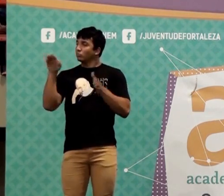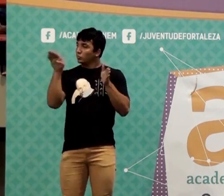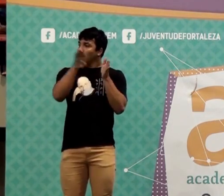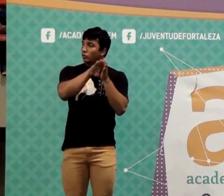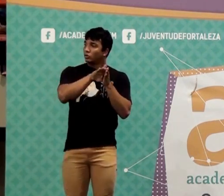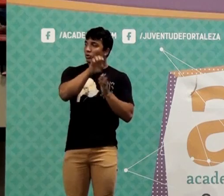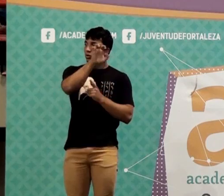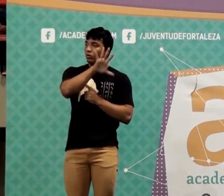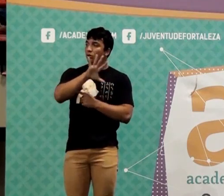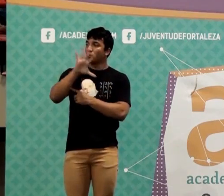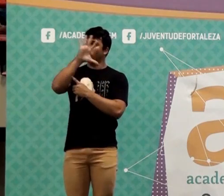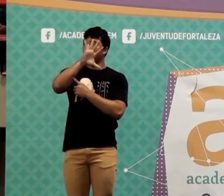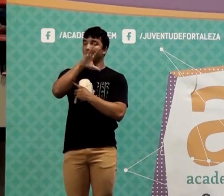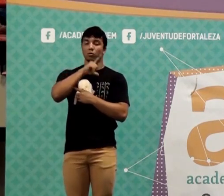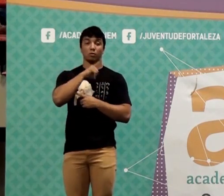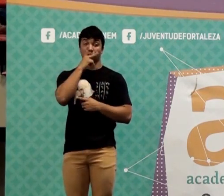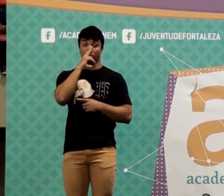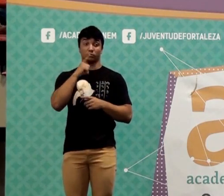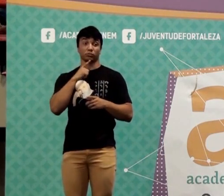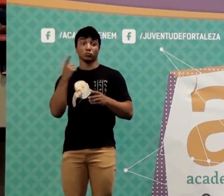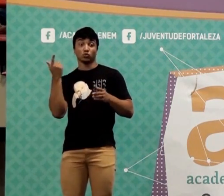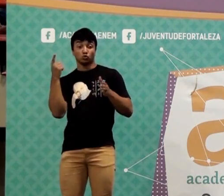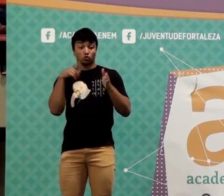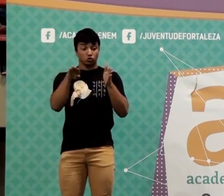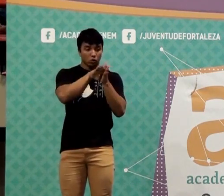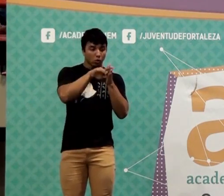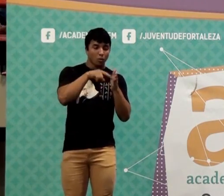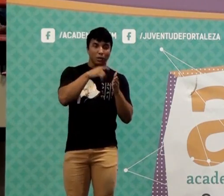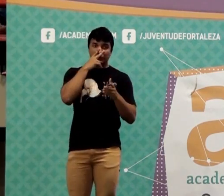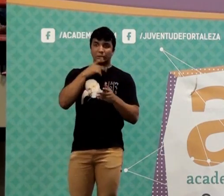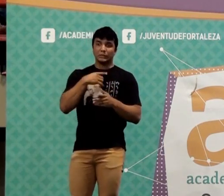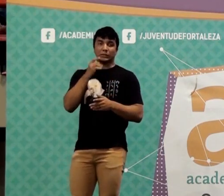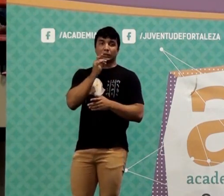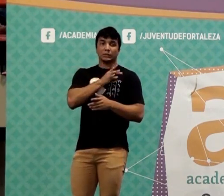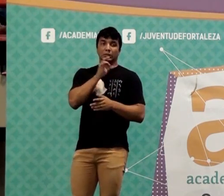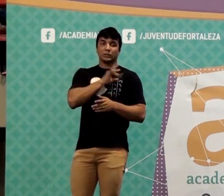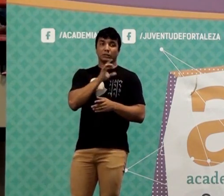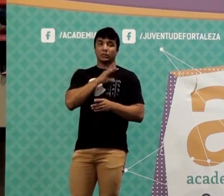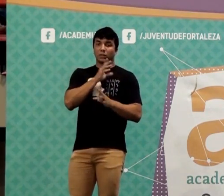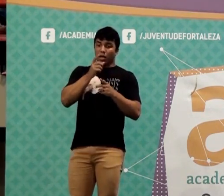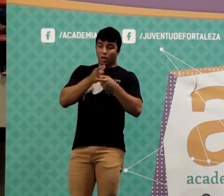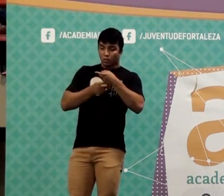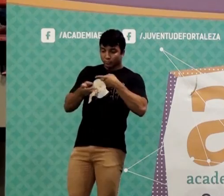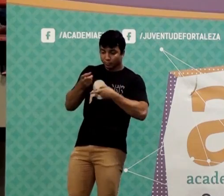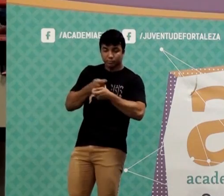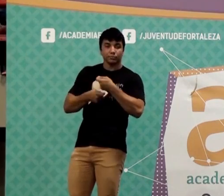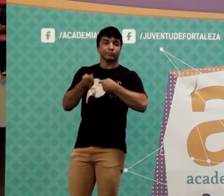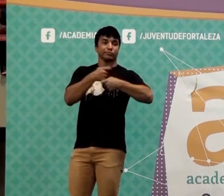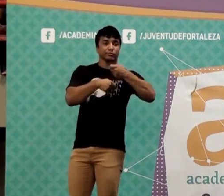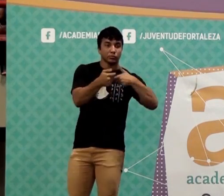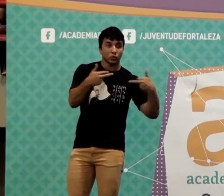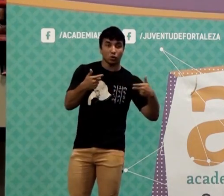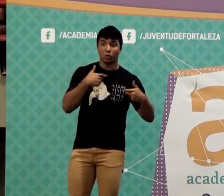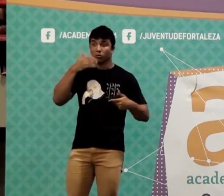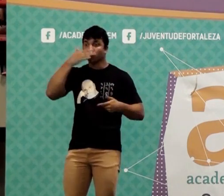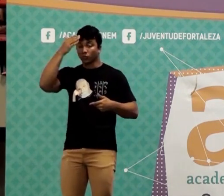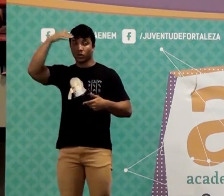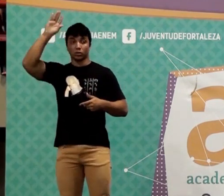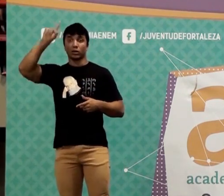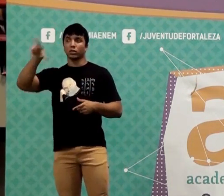a cultura muçulmana. Religião é o Islã, tá certo? Aí quem adota o islamismo, eu chamo